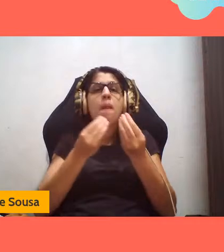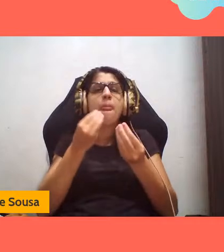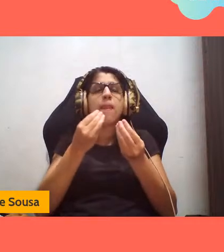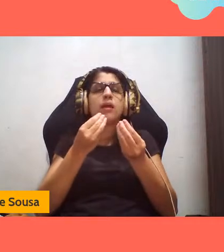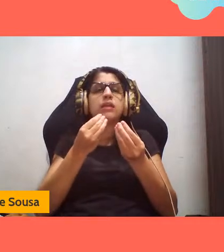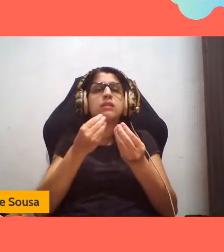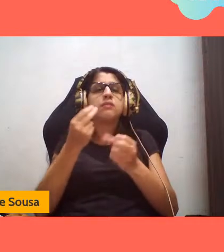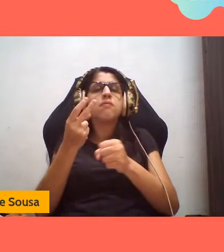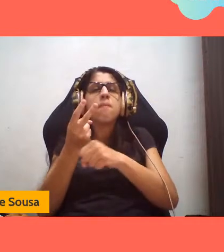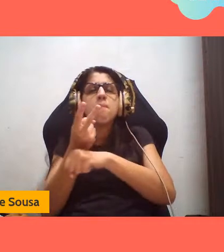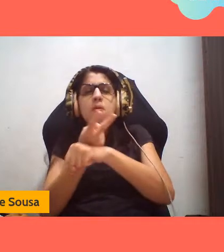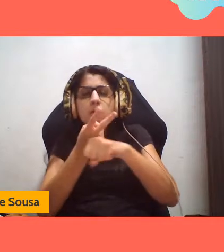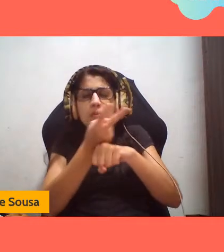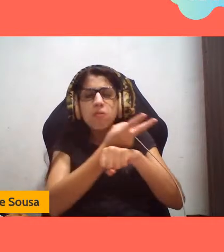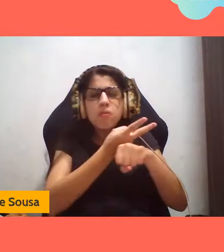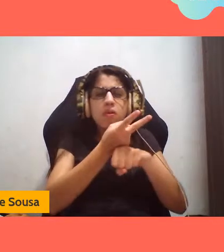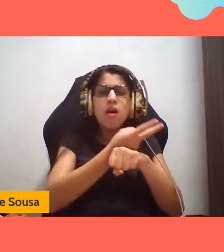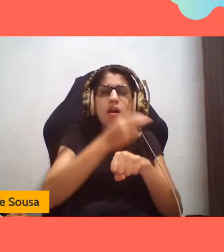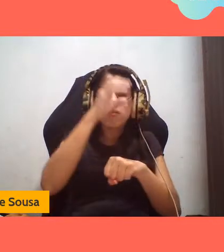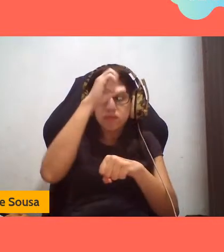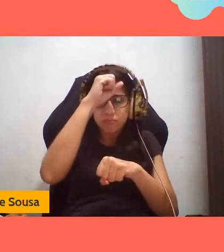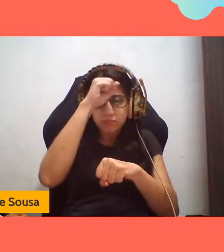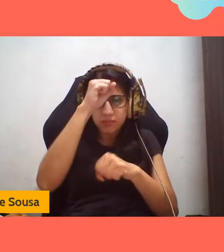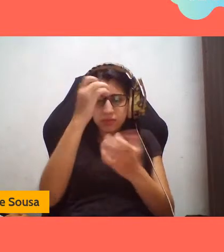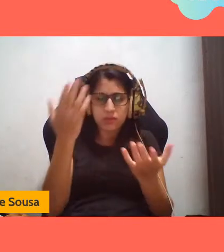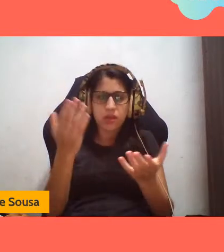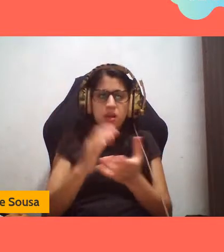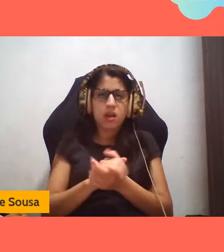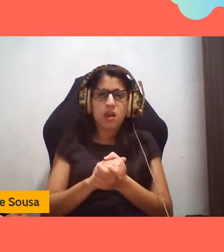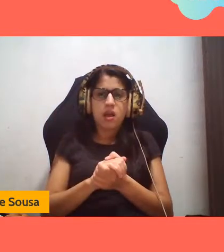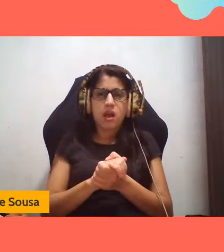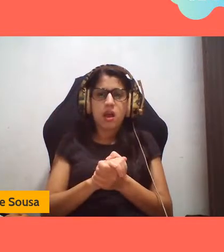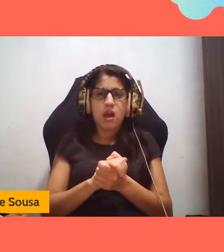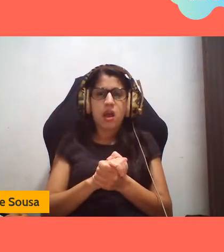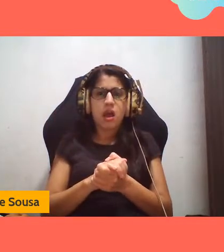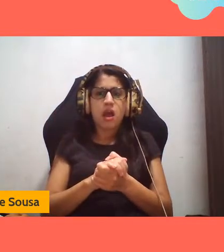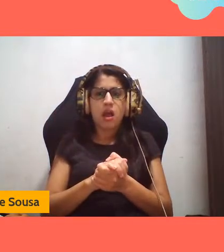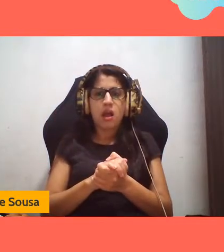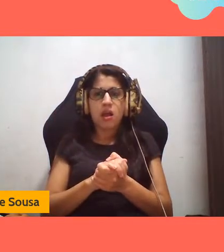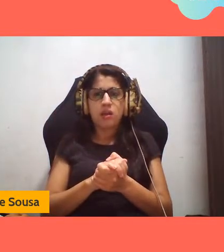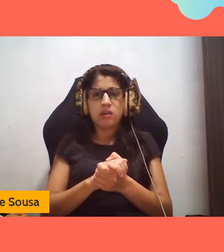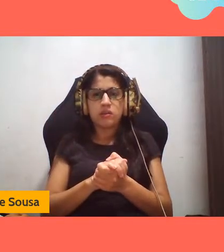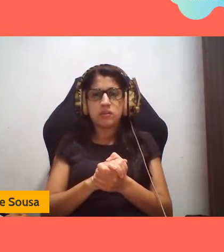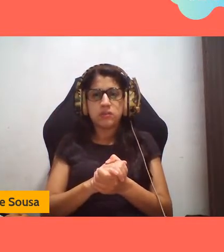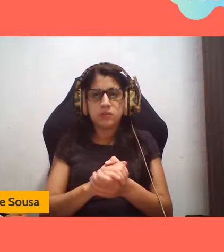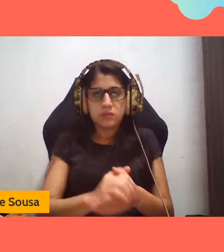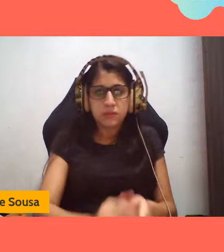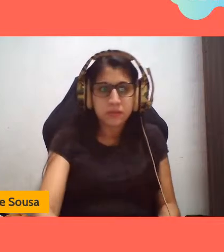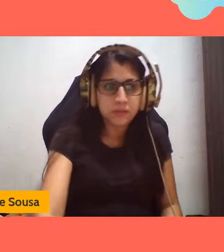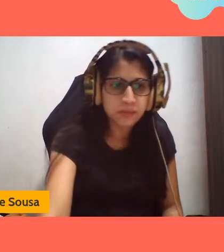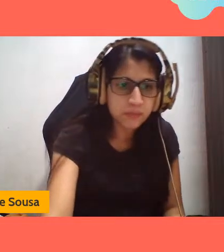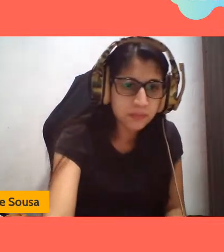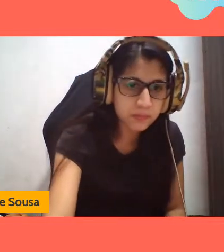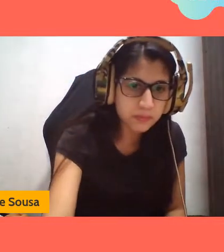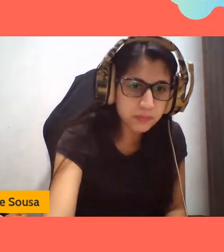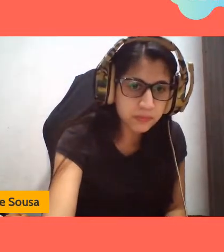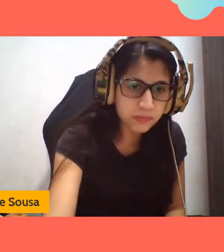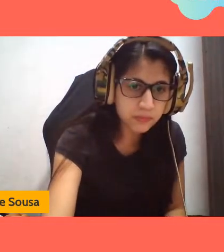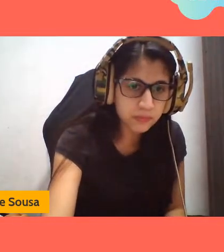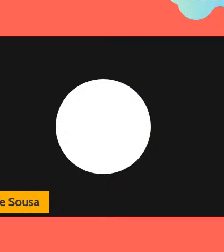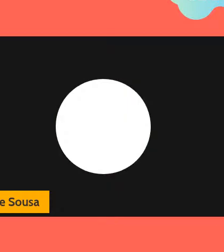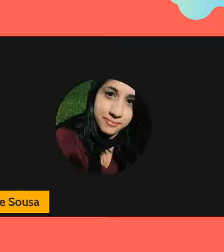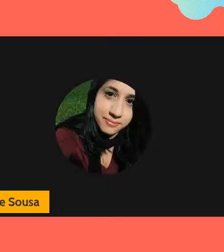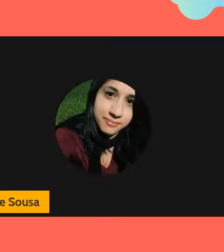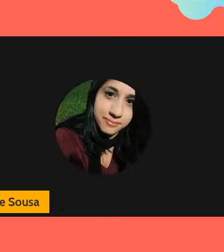conhecimento. Então, ao pensar sobre essas três pernas da atividade